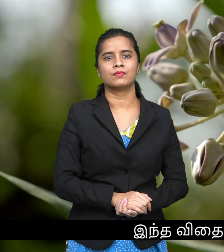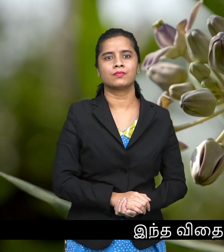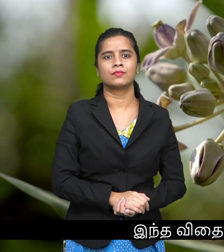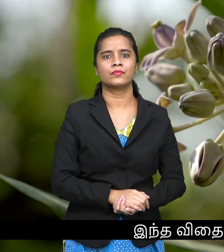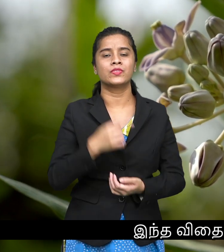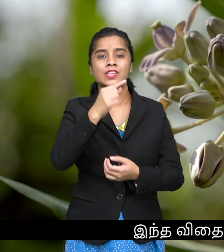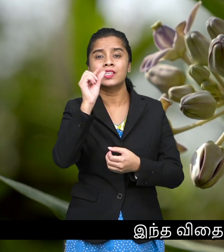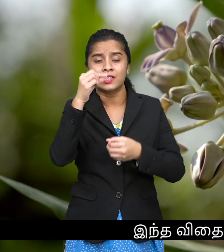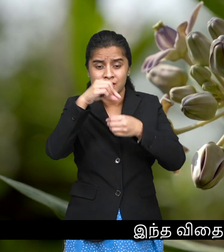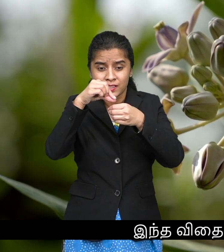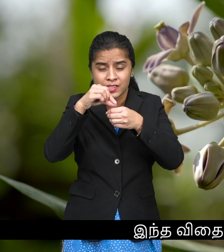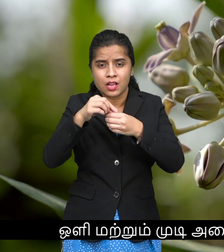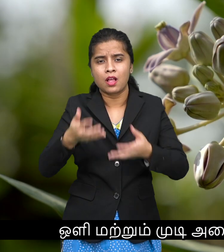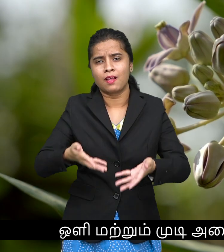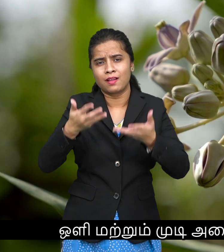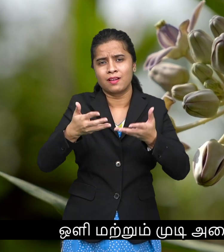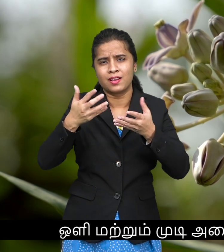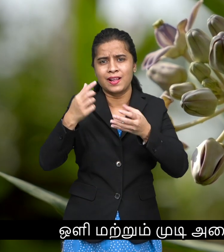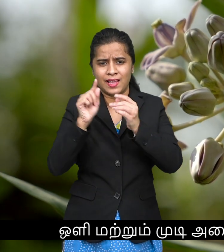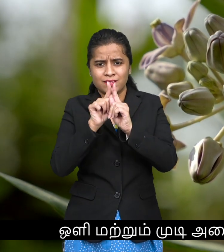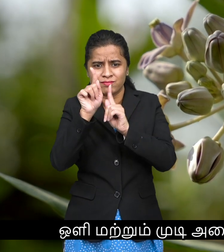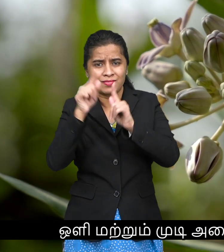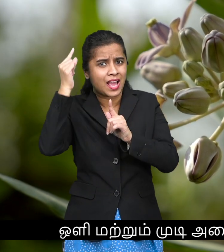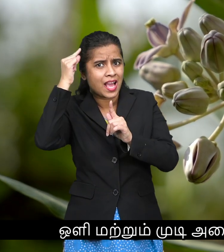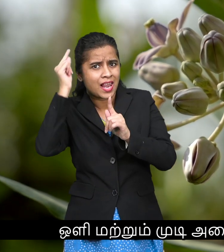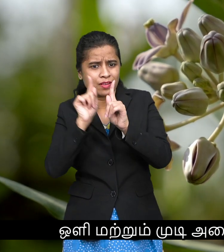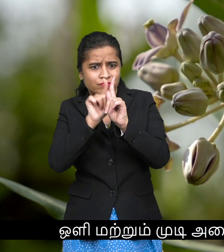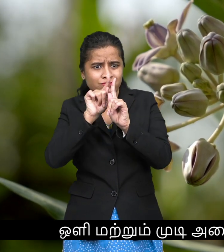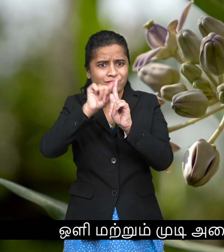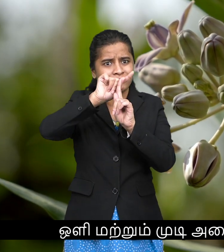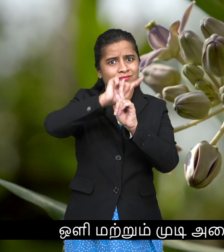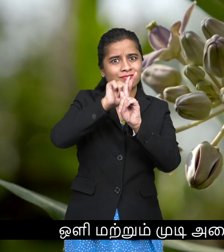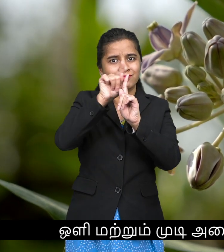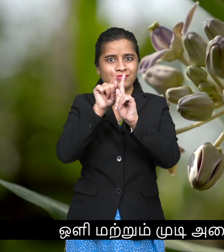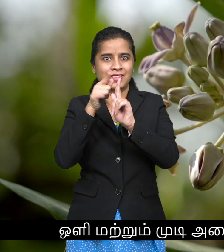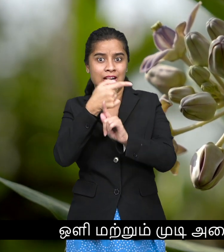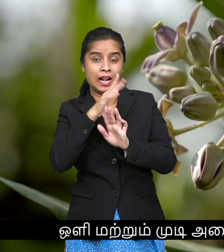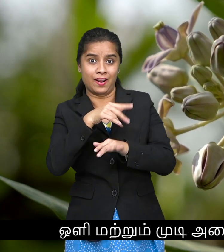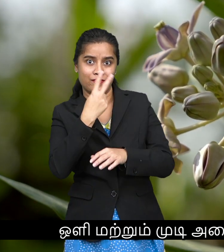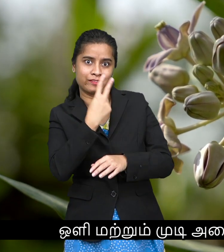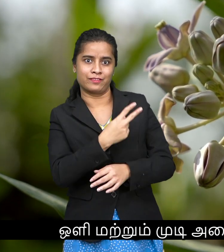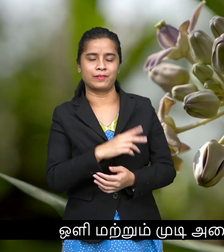இந்த விதைகள் ஒரு முனையில் ஒளி மற்றும் முடி அமைப்புகளை கொண்டுள்ளன.